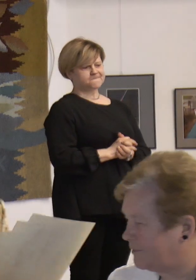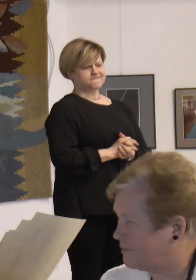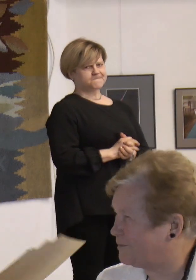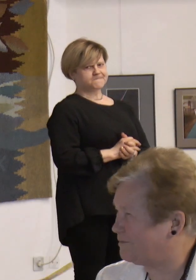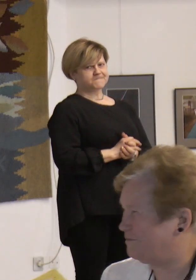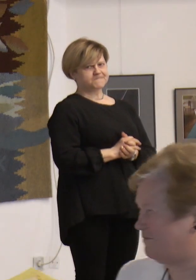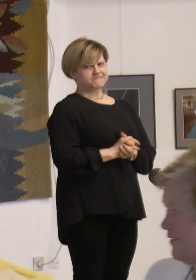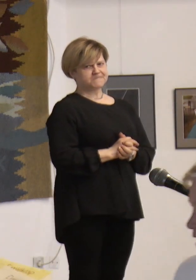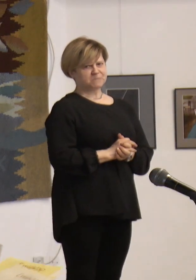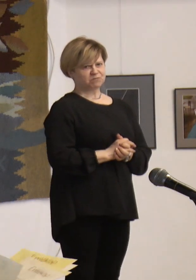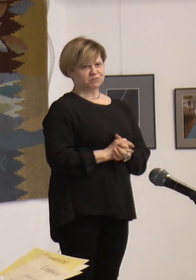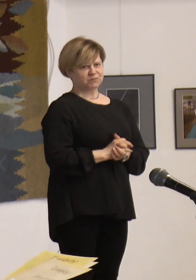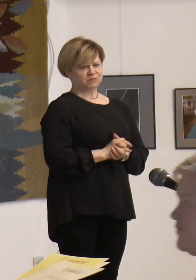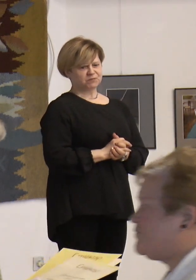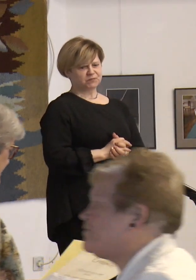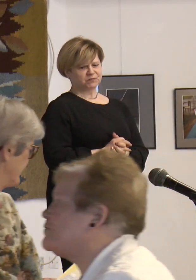Köszönöm!